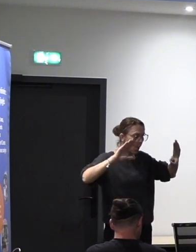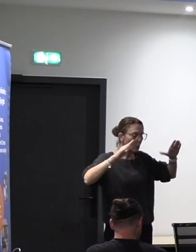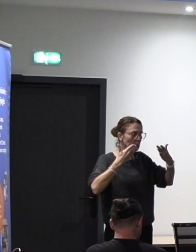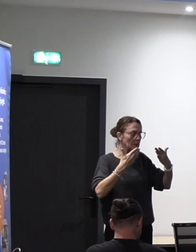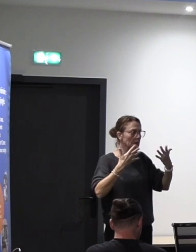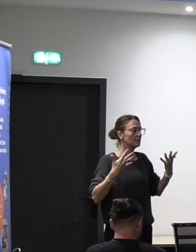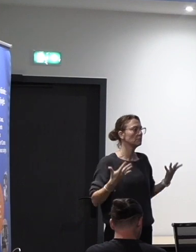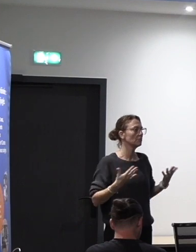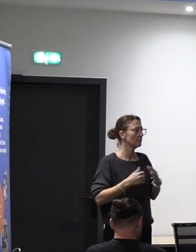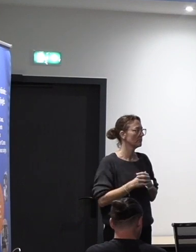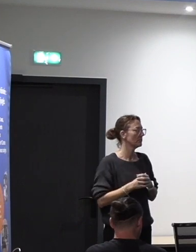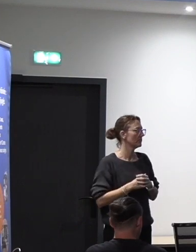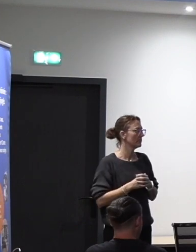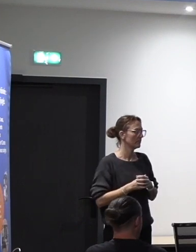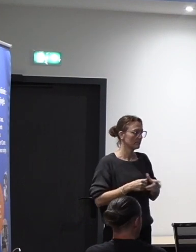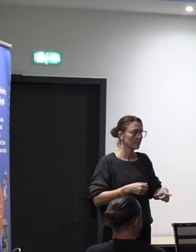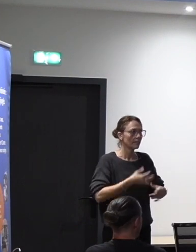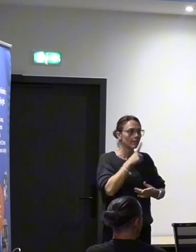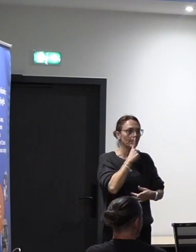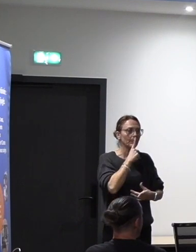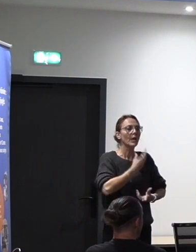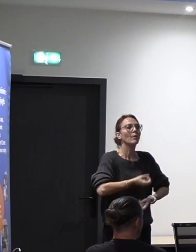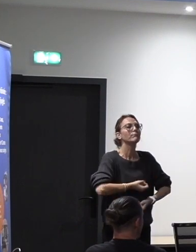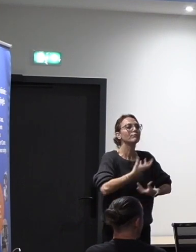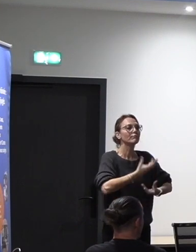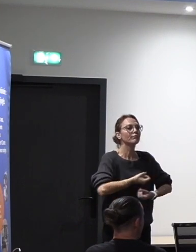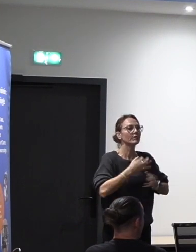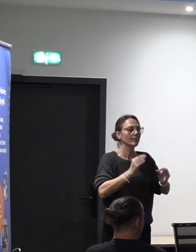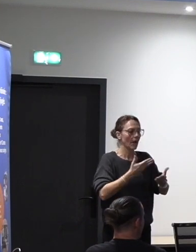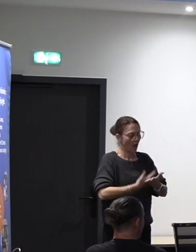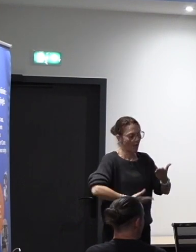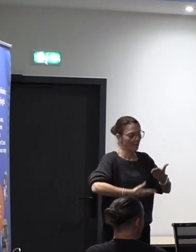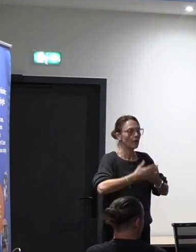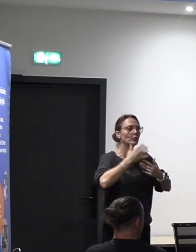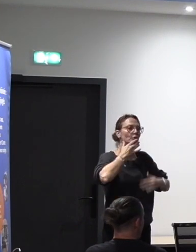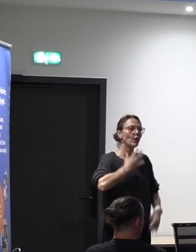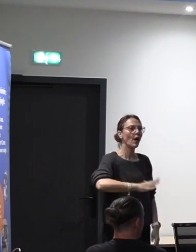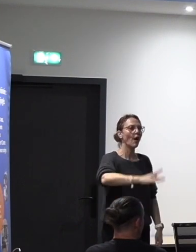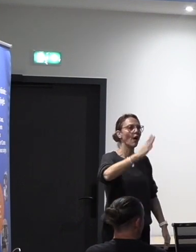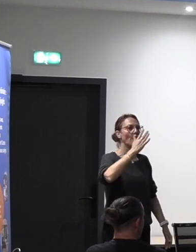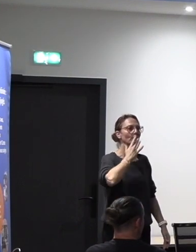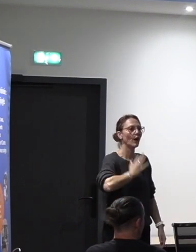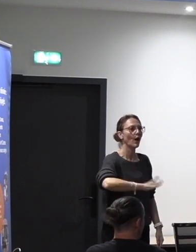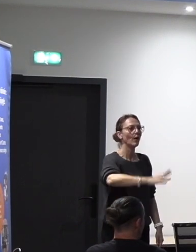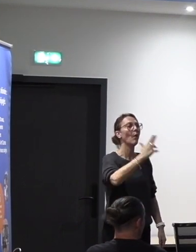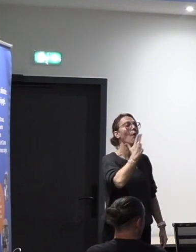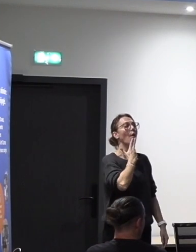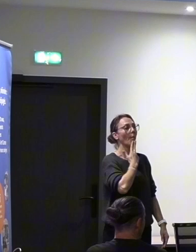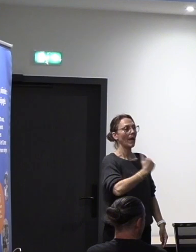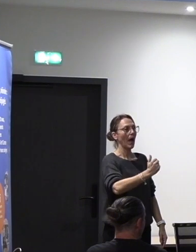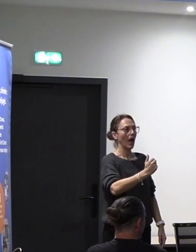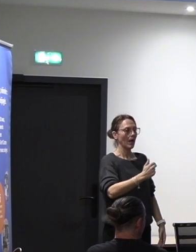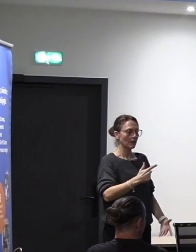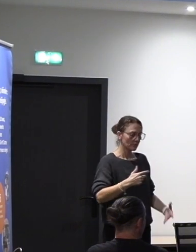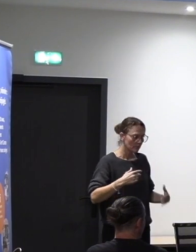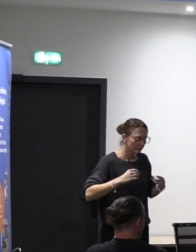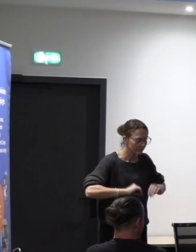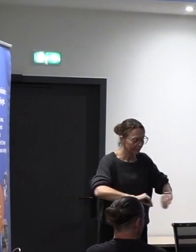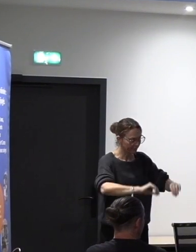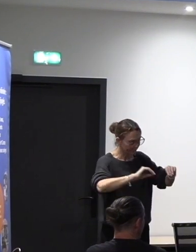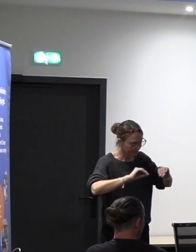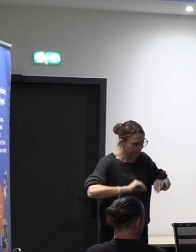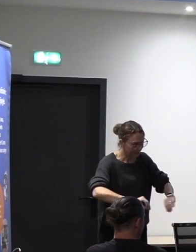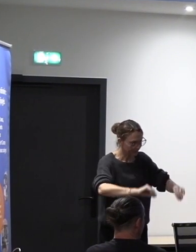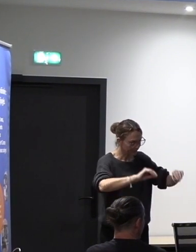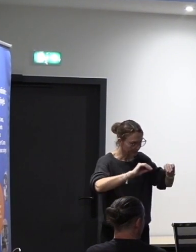c'est, qui n'arrivait pas à parler, leur apprendre à chanter de l'opéra, du lyrique. Et bien, ils y sont tellement bien arrivés qu'il